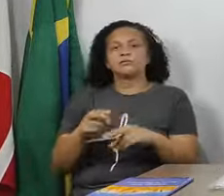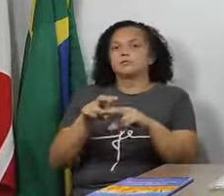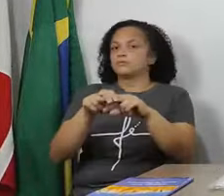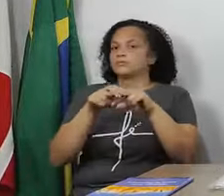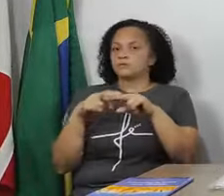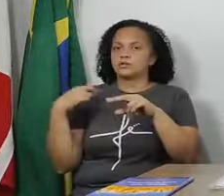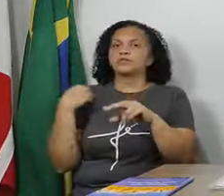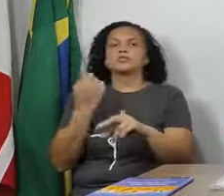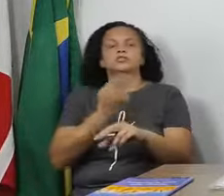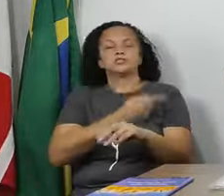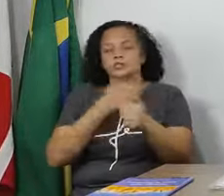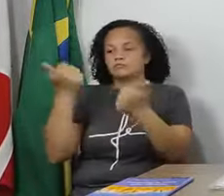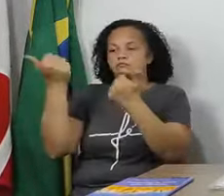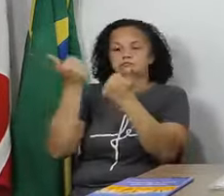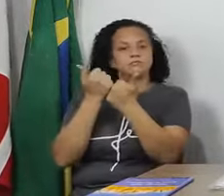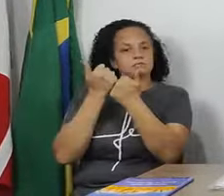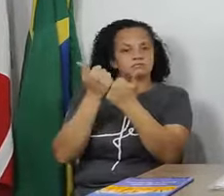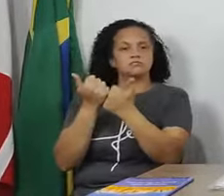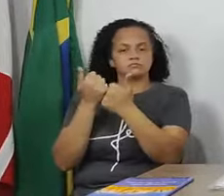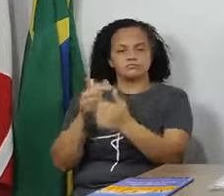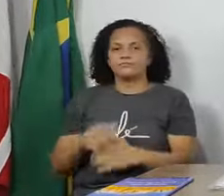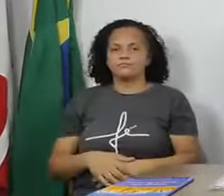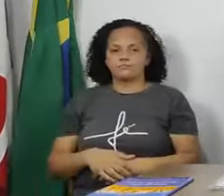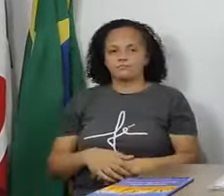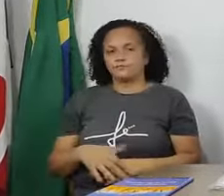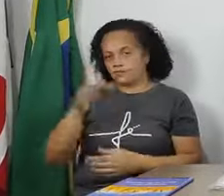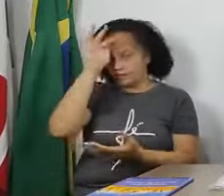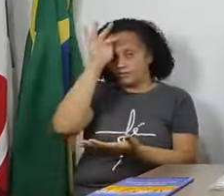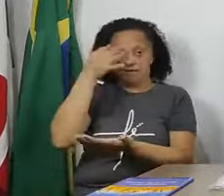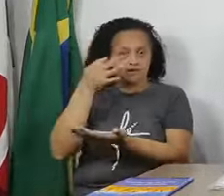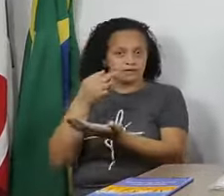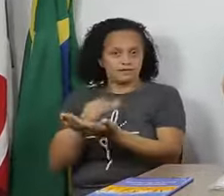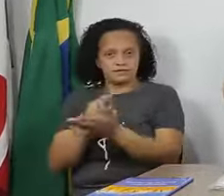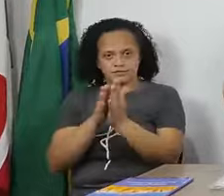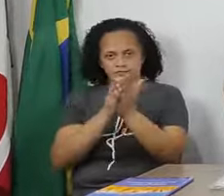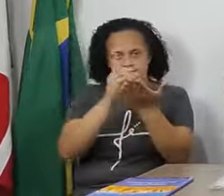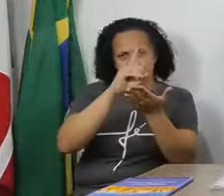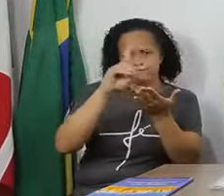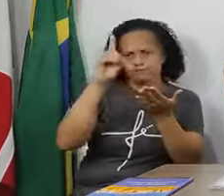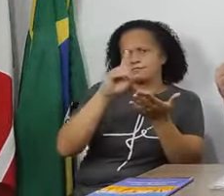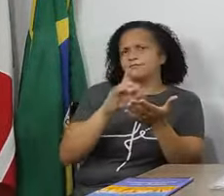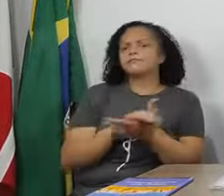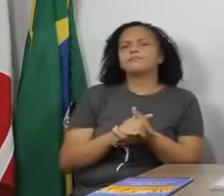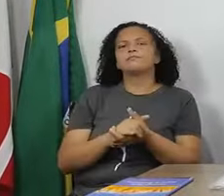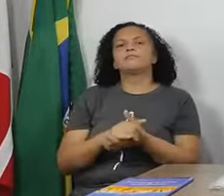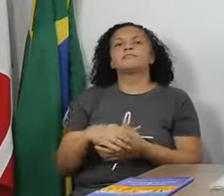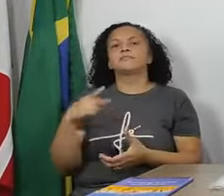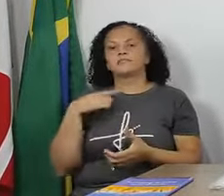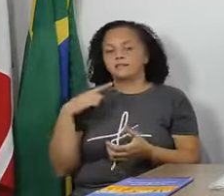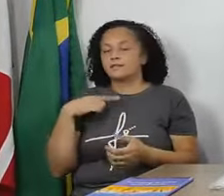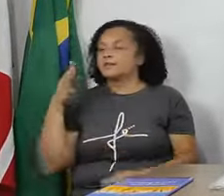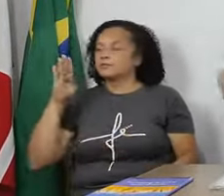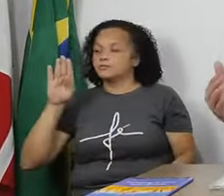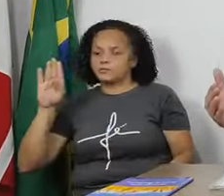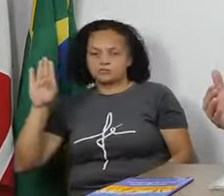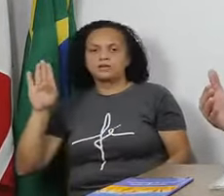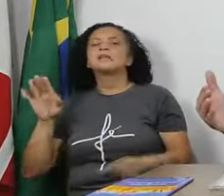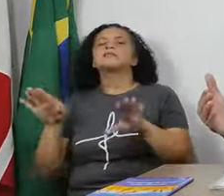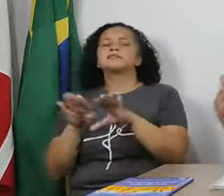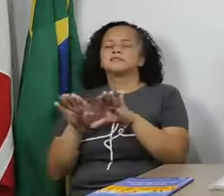a fé bíblica, ela é composta por promessas e